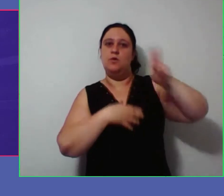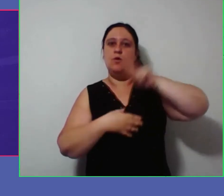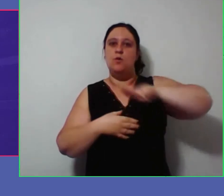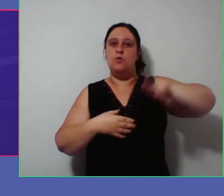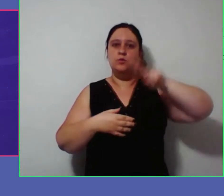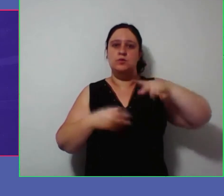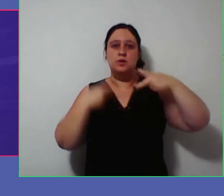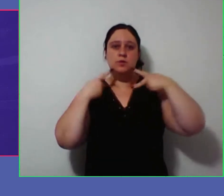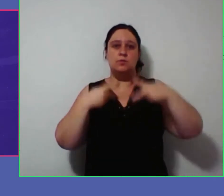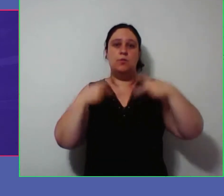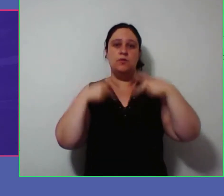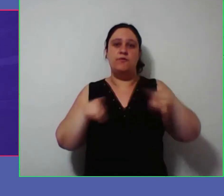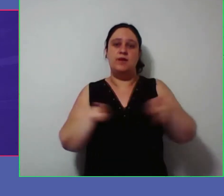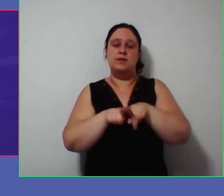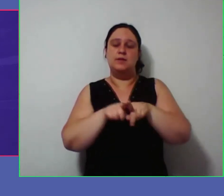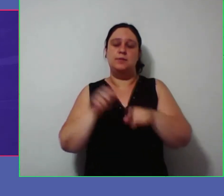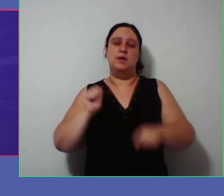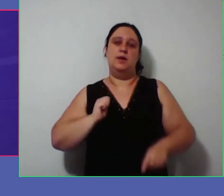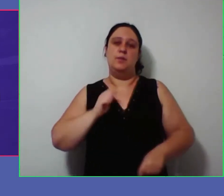apóstolos. Mas